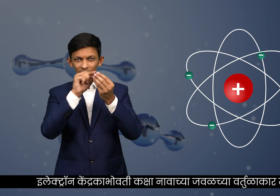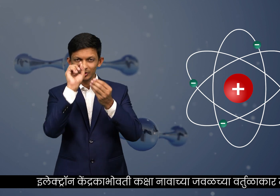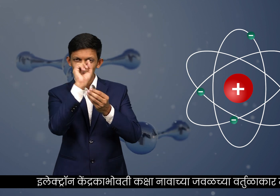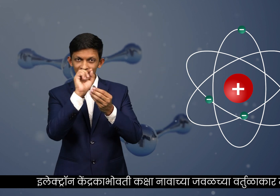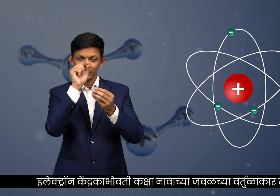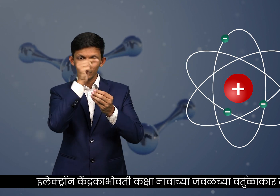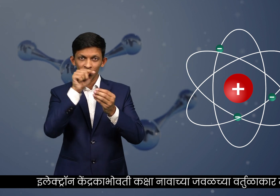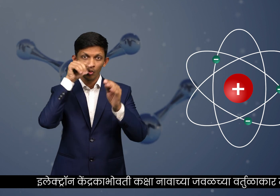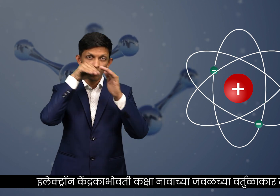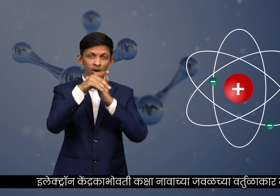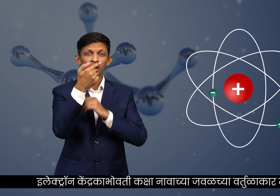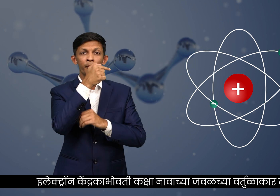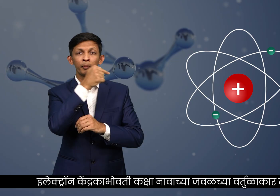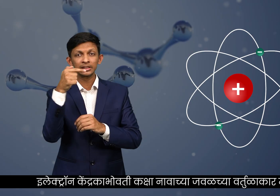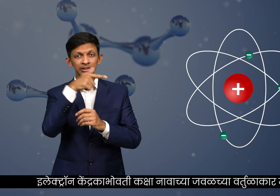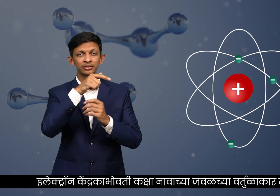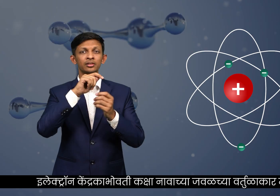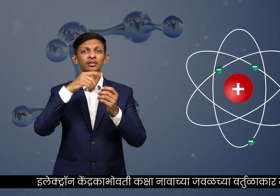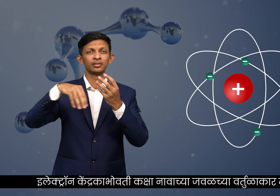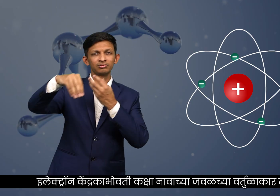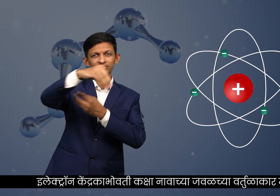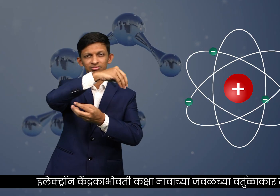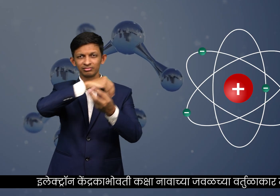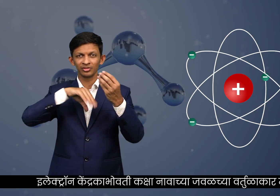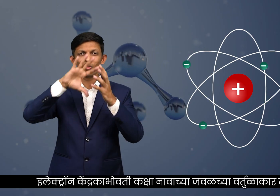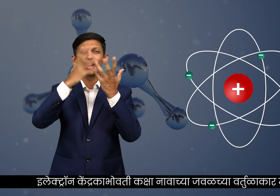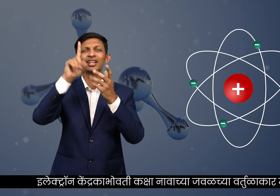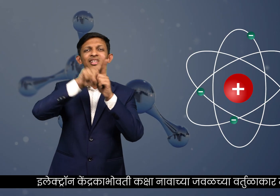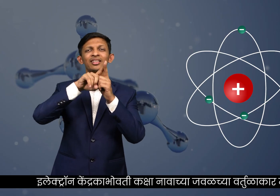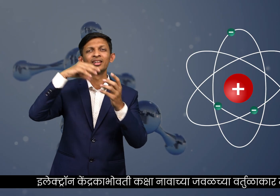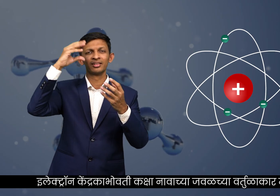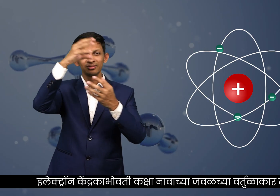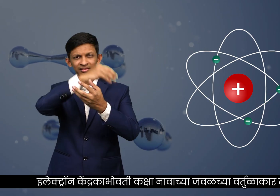इलेक्ट्रॉन केंद्रकाभोवती कक्षा नावाच्या जवळच्या वर्तुळाकार मार्गाने फिरतात.